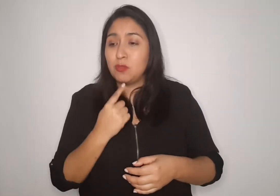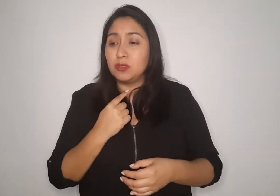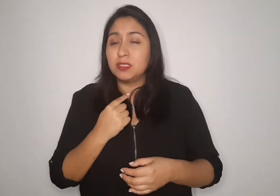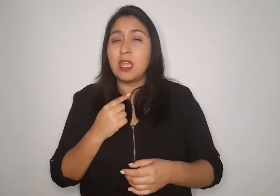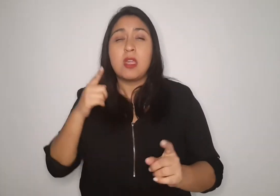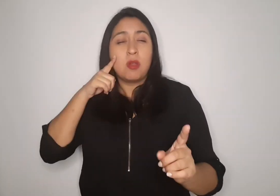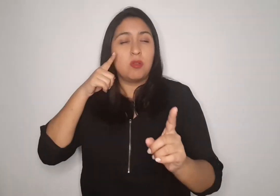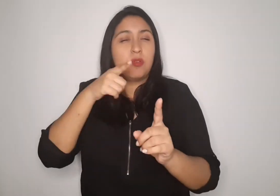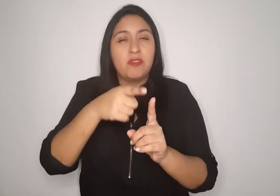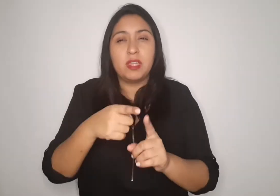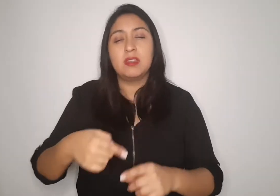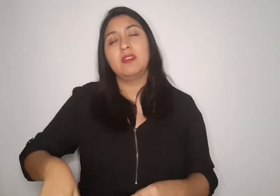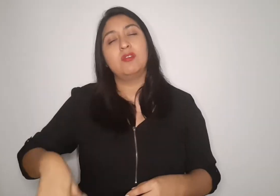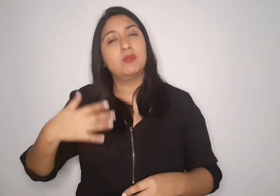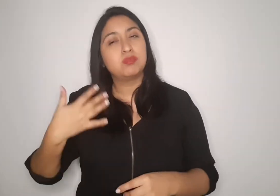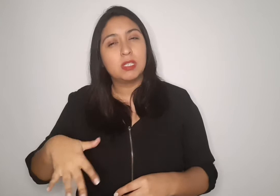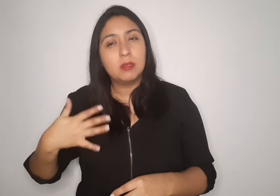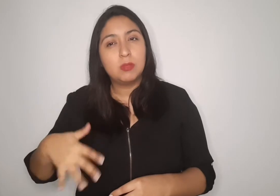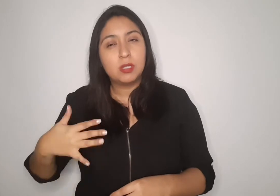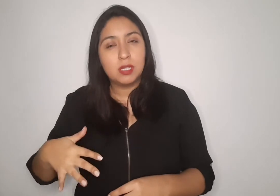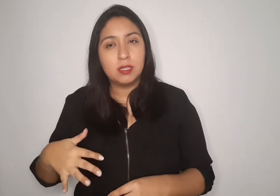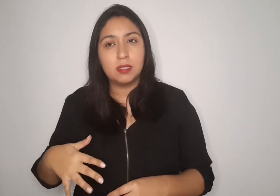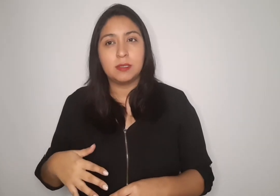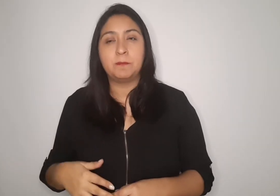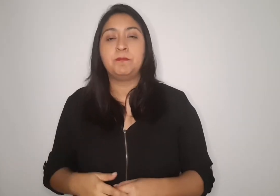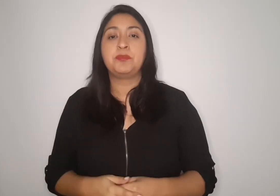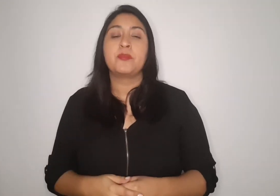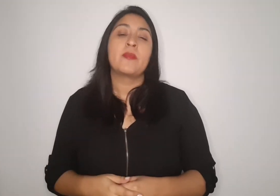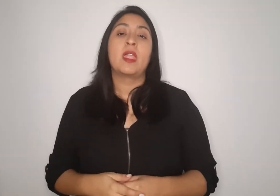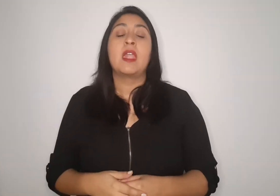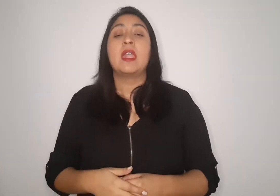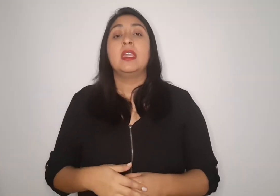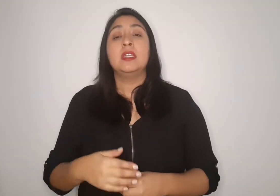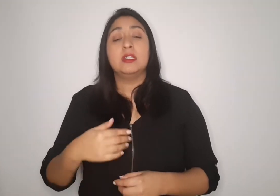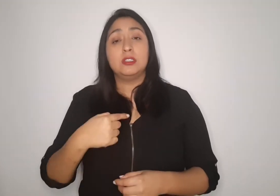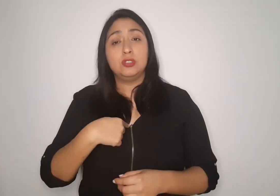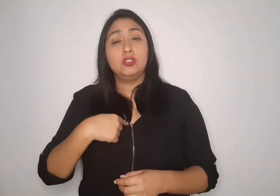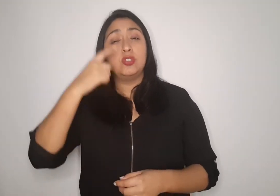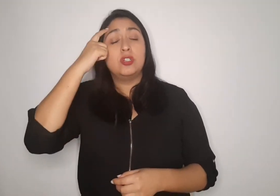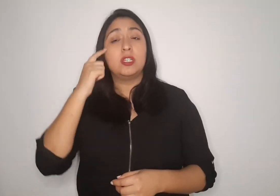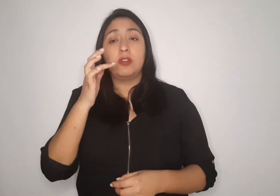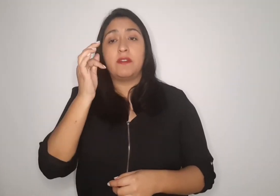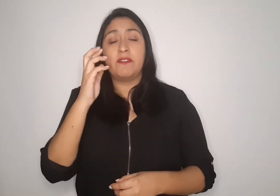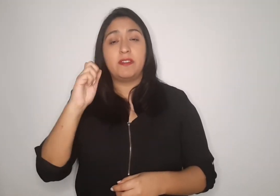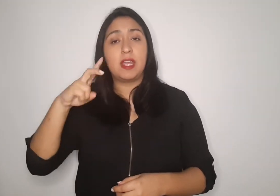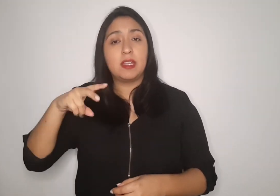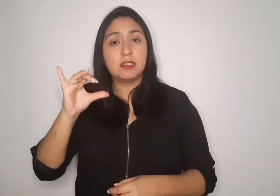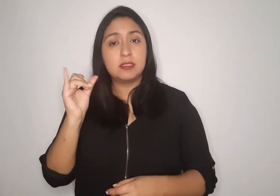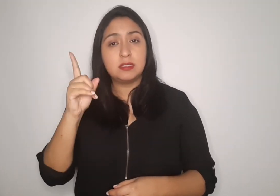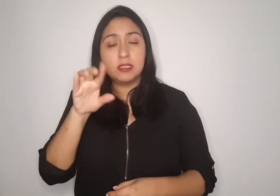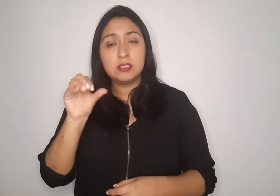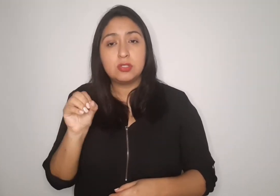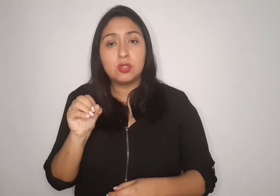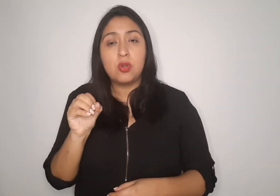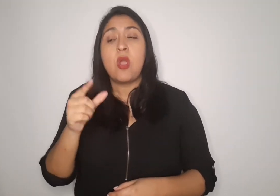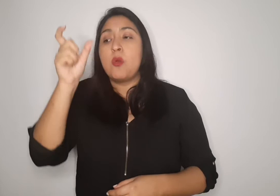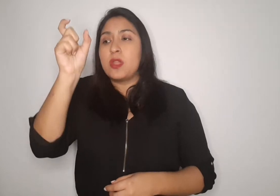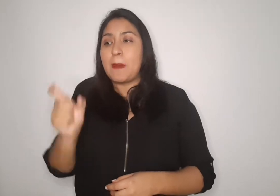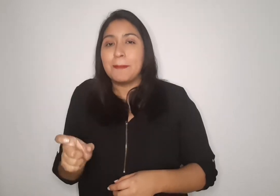objetivo realmente inmenso. Y Francisco a mí me pareció la persona indicada, y cuando hablamos con él